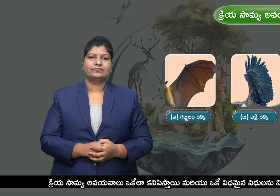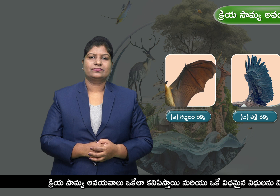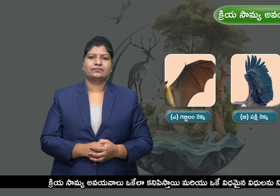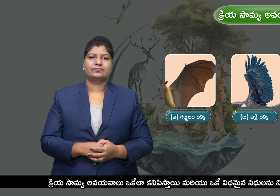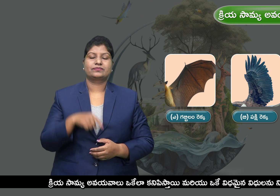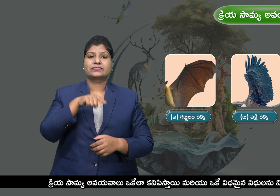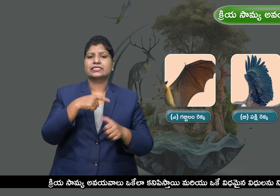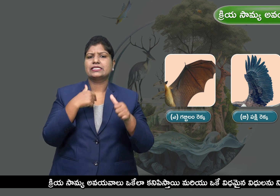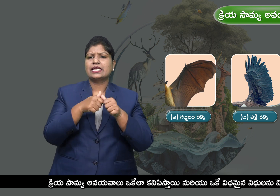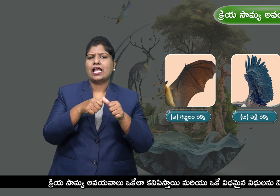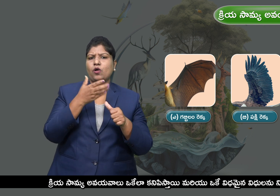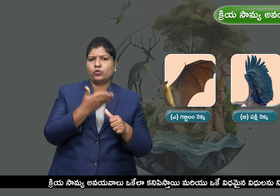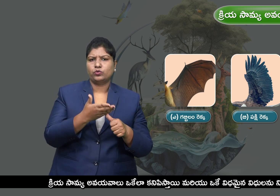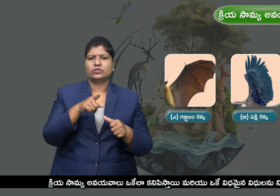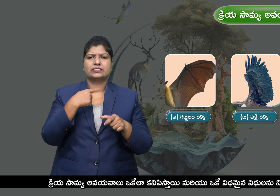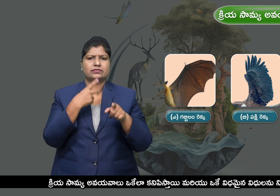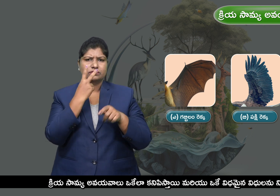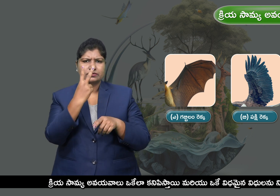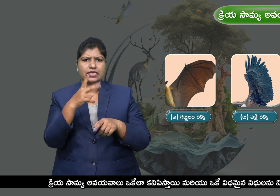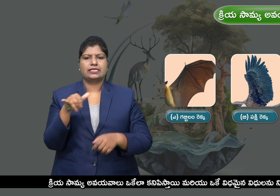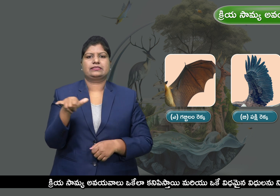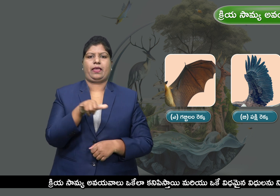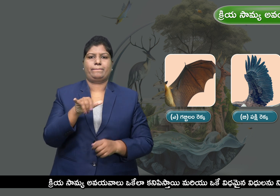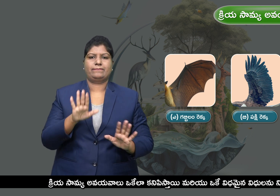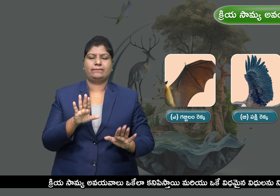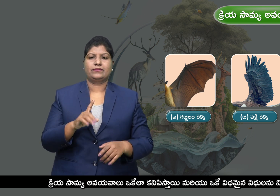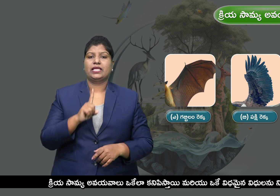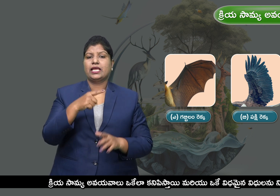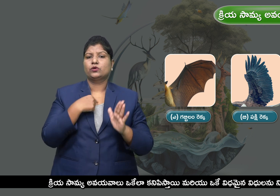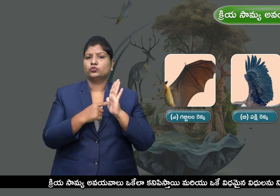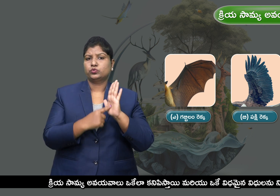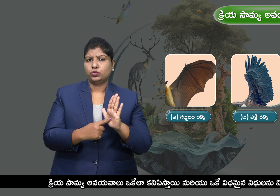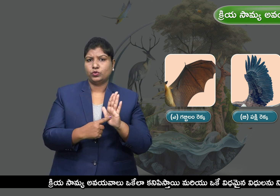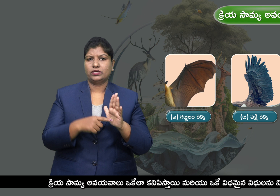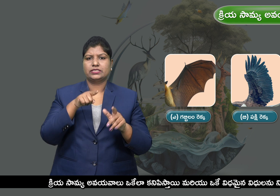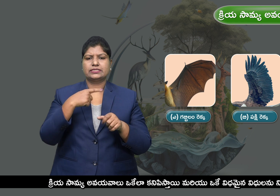క్రియాసామ్య అవయవాలు ఒకేలా కనిపిస్తాయి మరియు ఒకే విధమైన విధులను నిర్వహిస్తాయి.